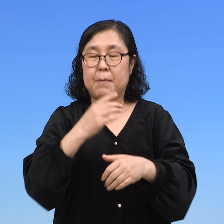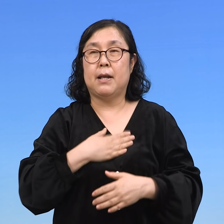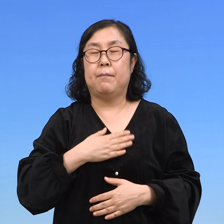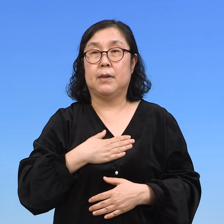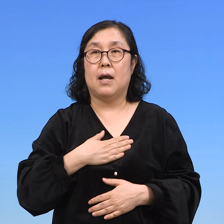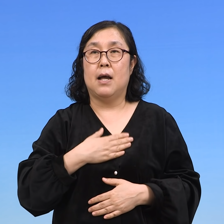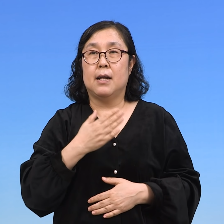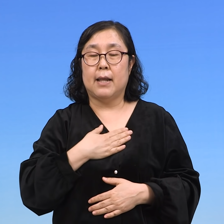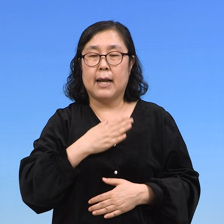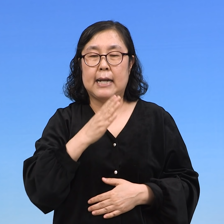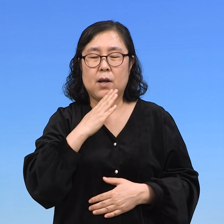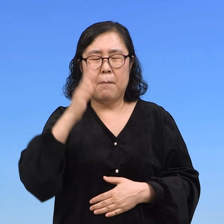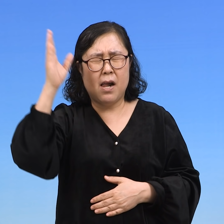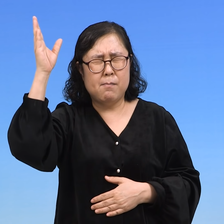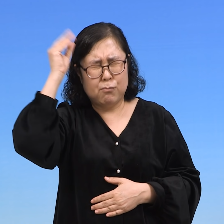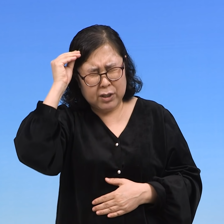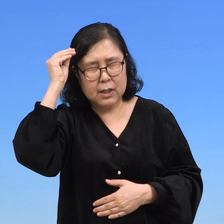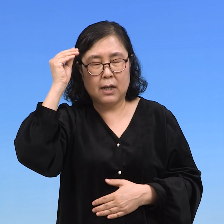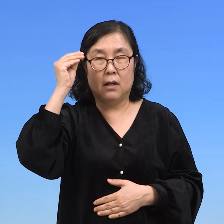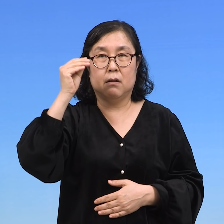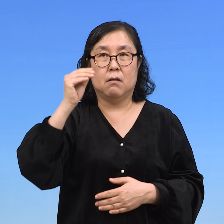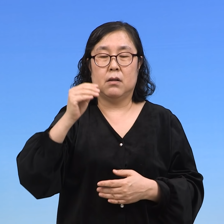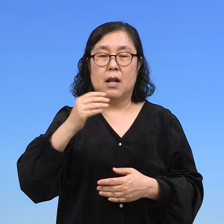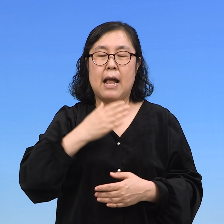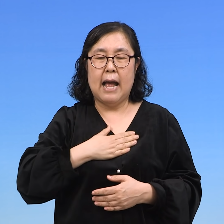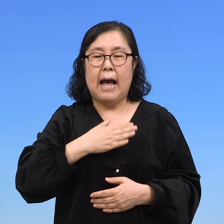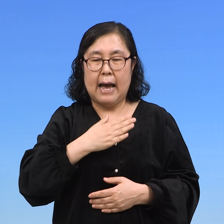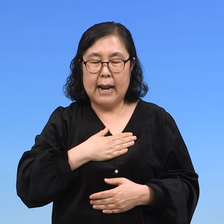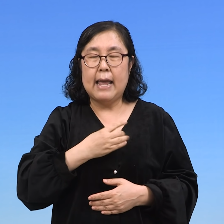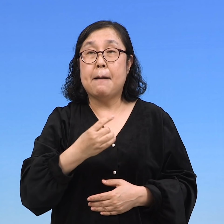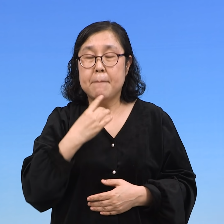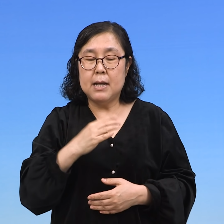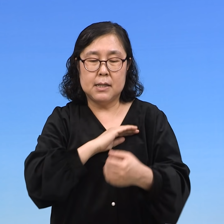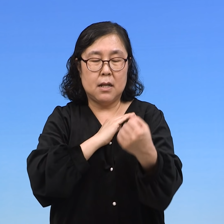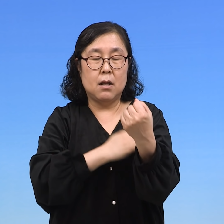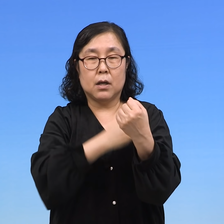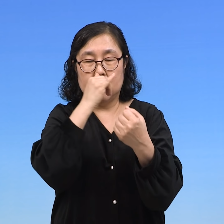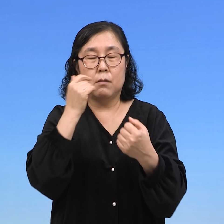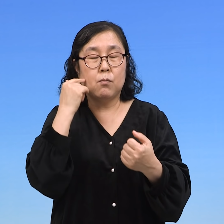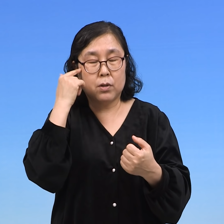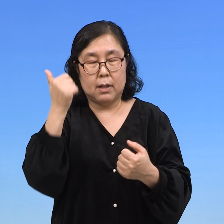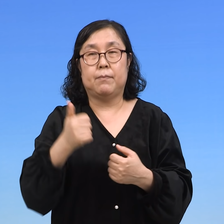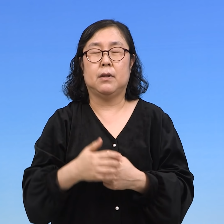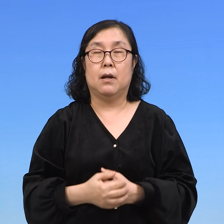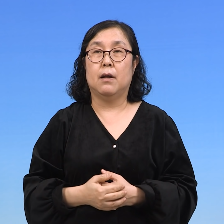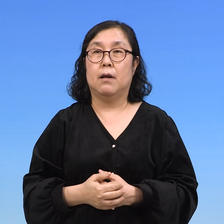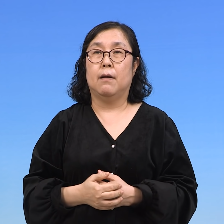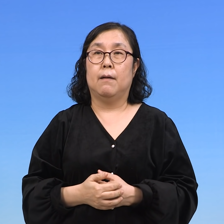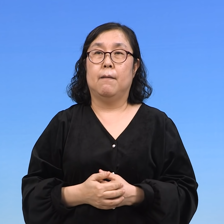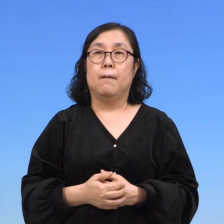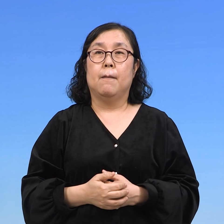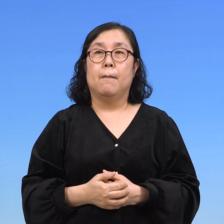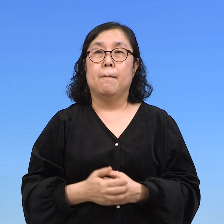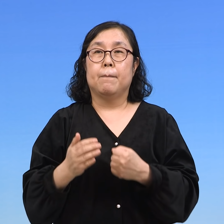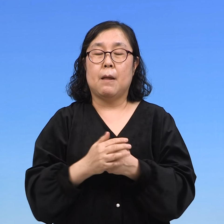정말 무지하다는 걸 아는 게 그게 실력 있는 목사라고 생각합니다 그래서 우리는